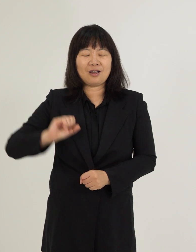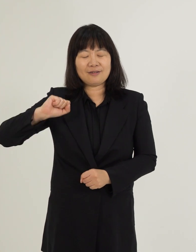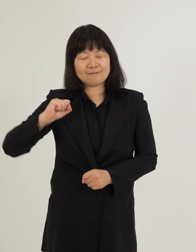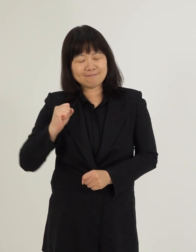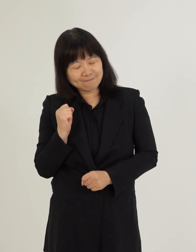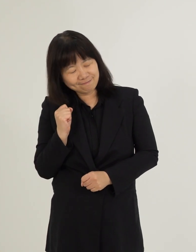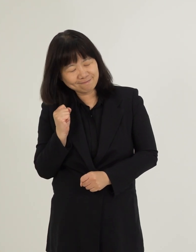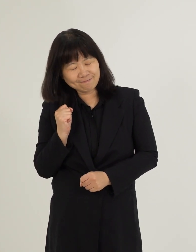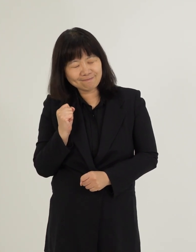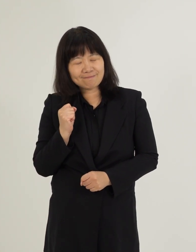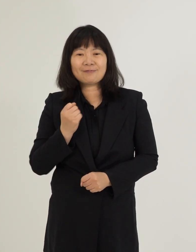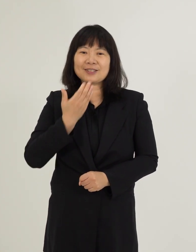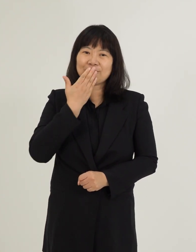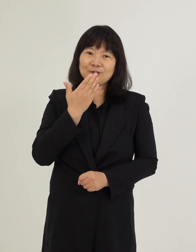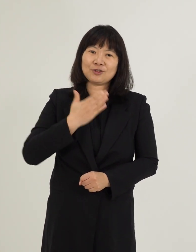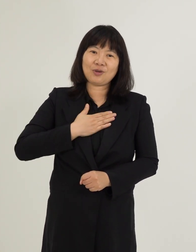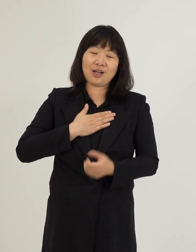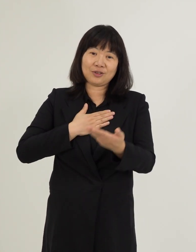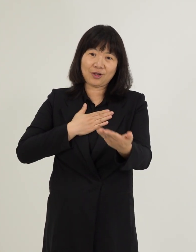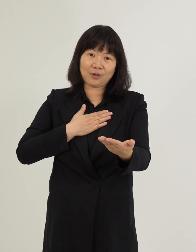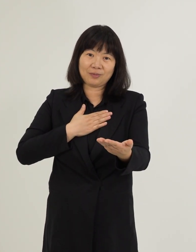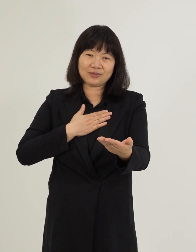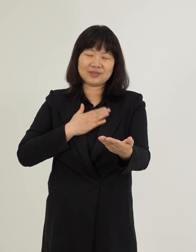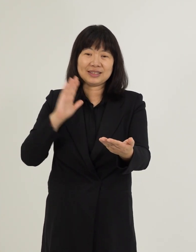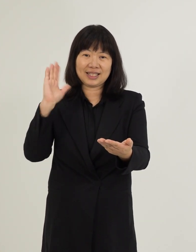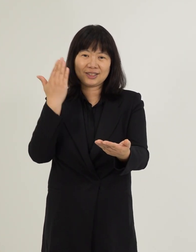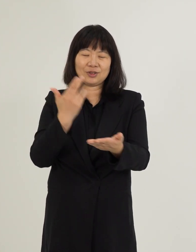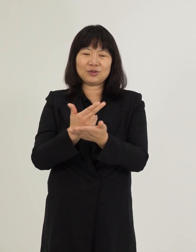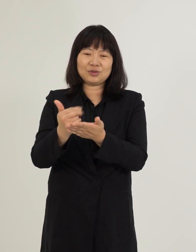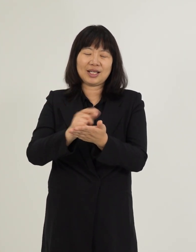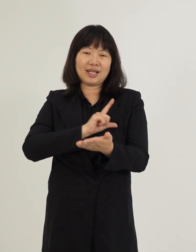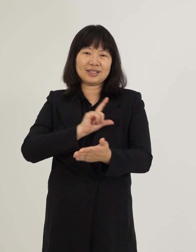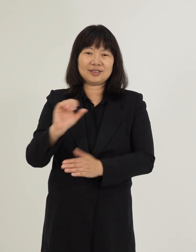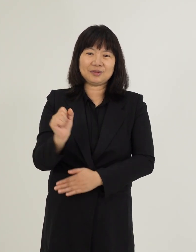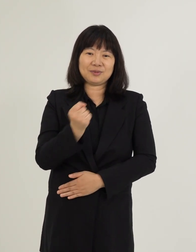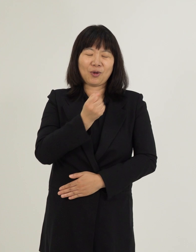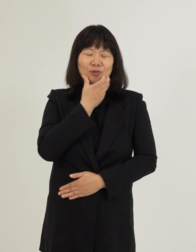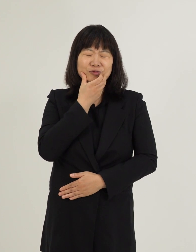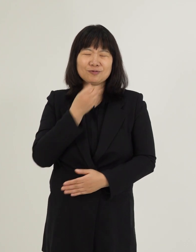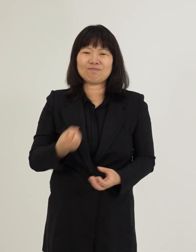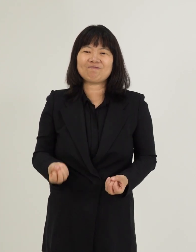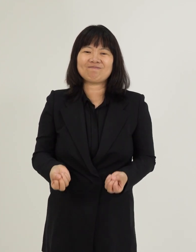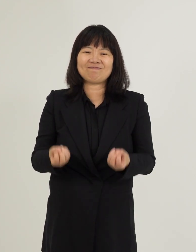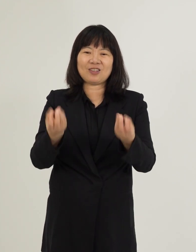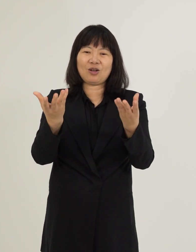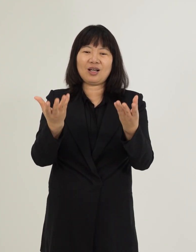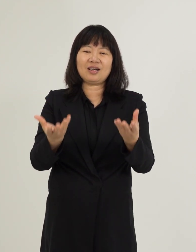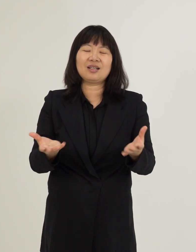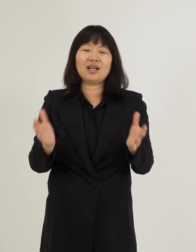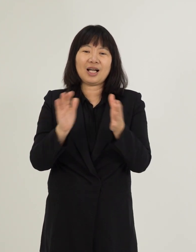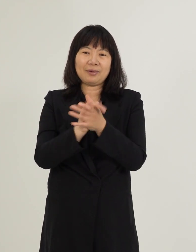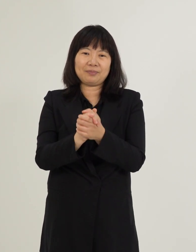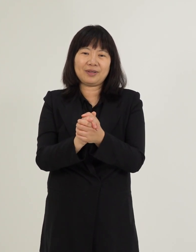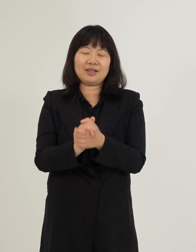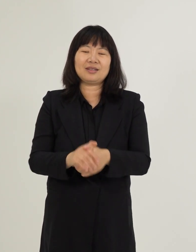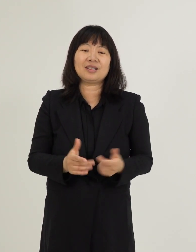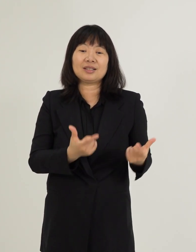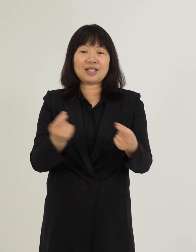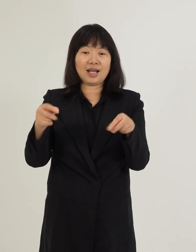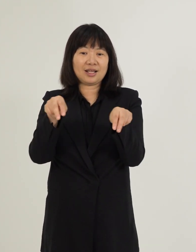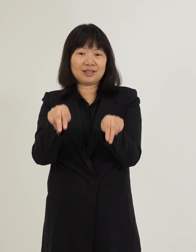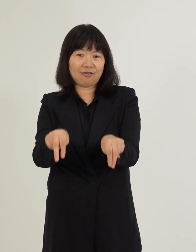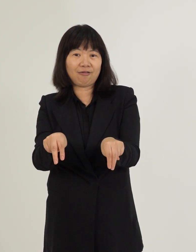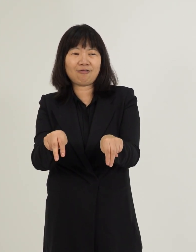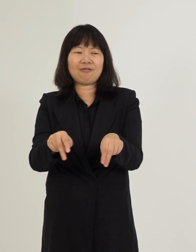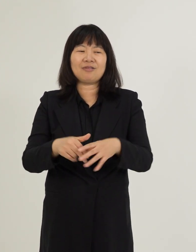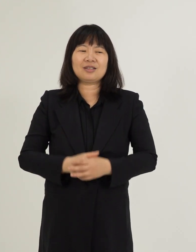순종회로 이루어낼 수 있는 저와 여러분들이 될 수 있기를 주님의 이름으로 축원하고 축복합니다. 우리 다